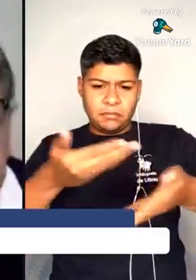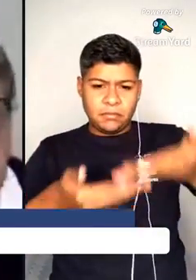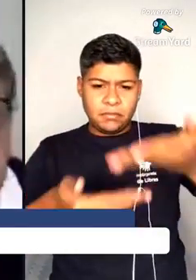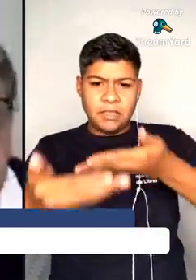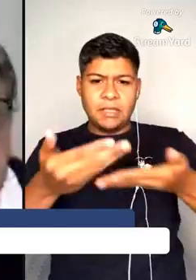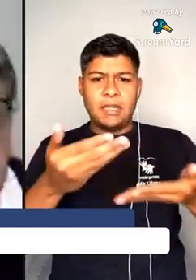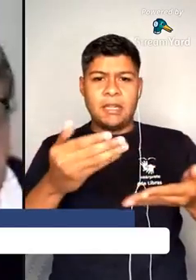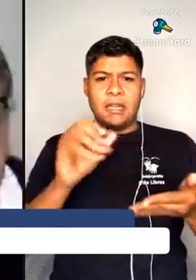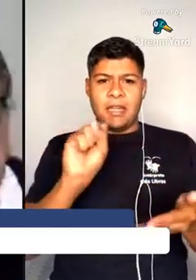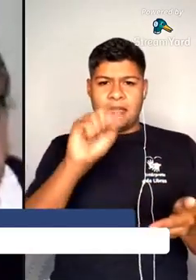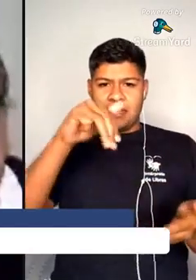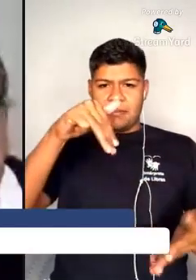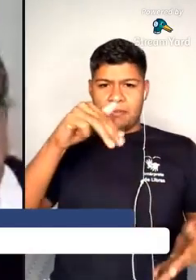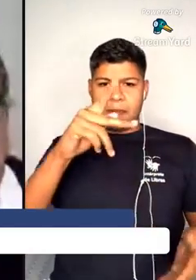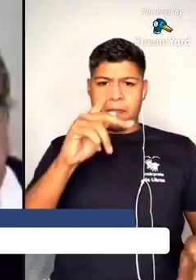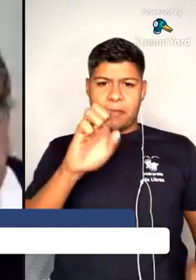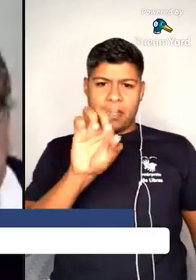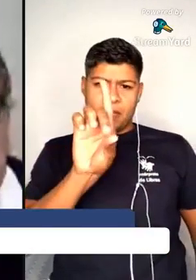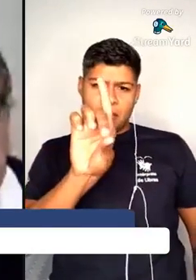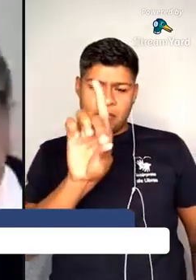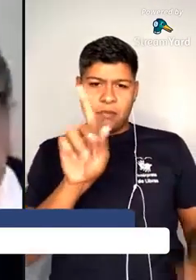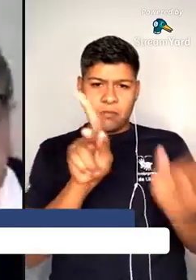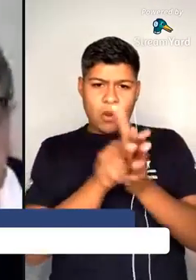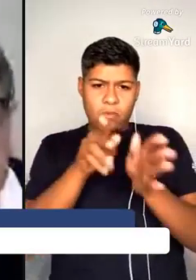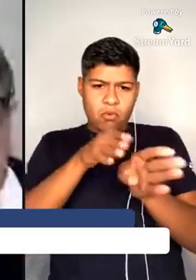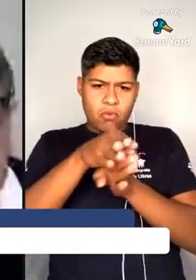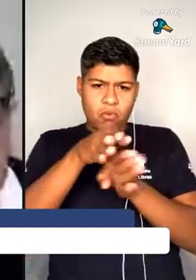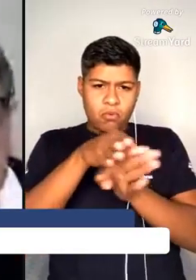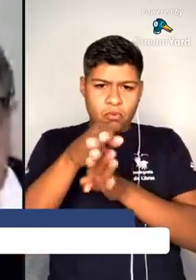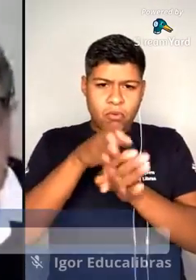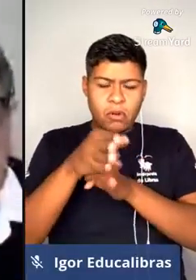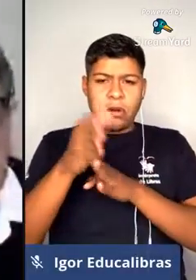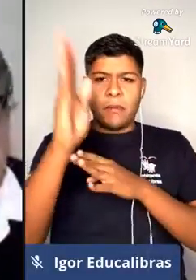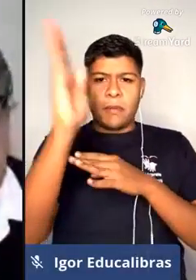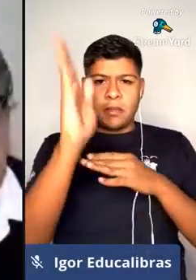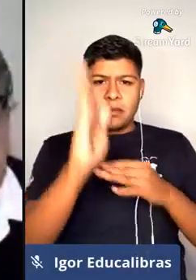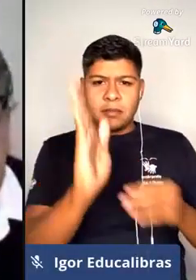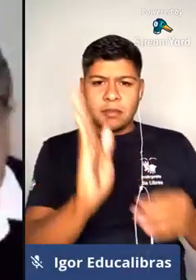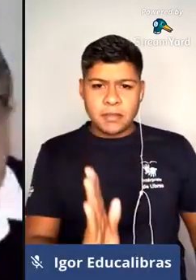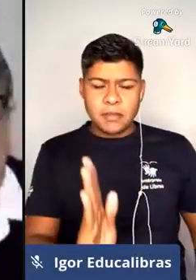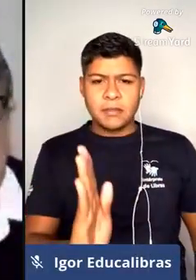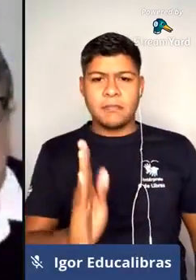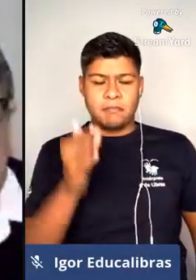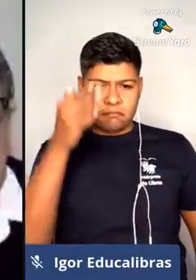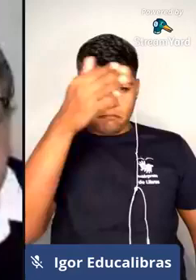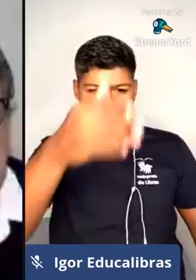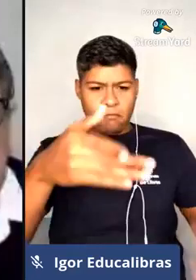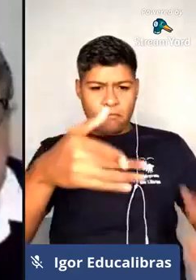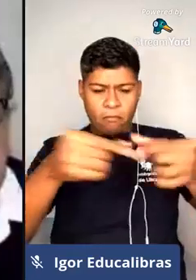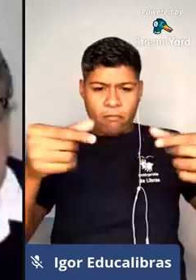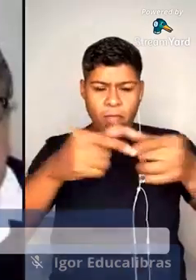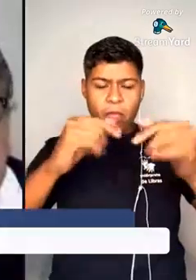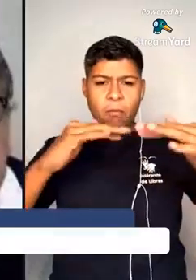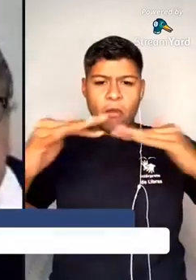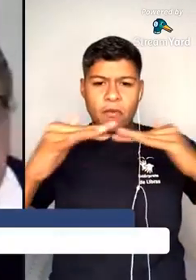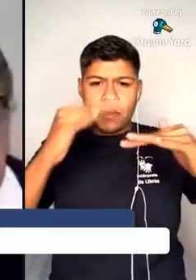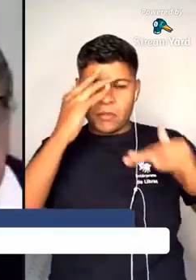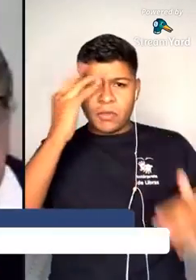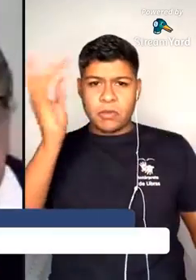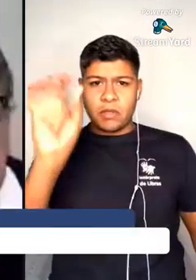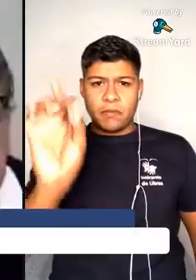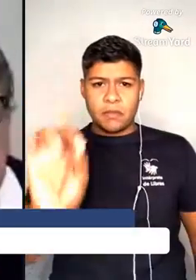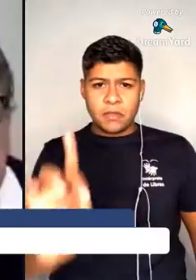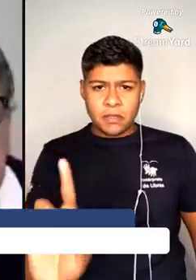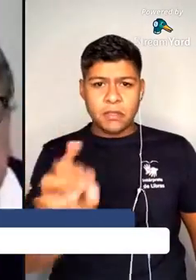SMPED, na chefia de gabinete, assessoria de gabinete, nas incursões a Brasília, nos movimentos de pessoas com deficiência,